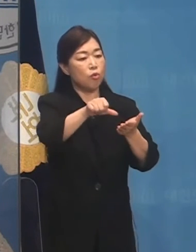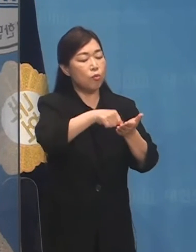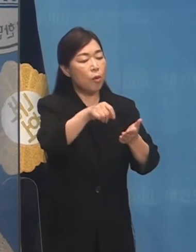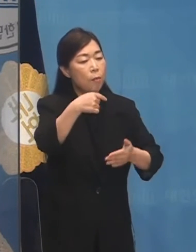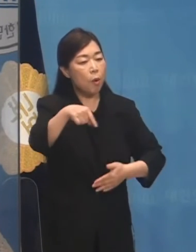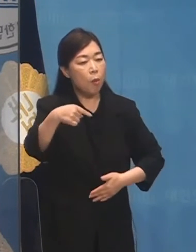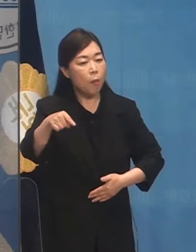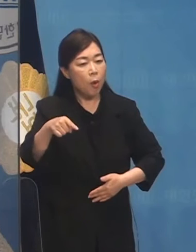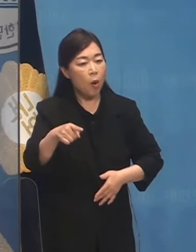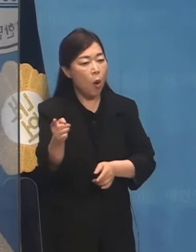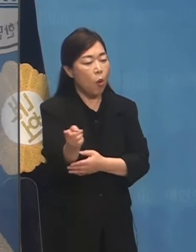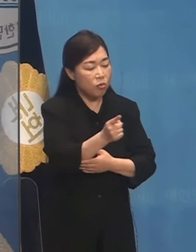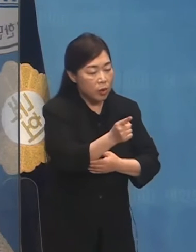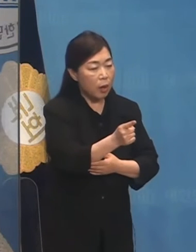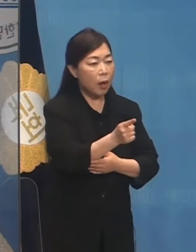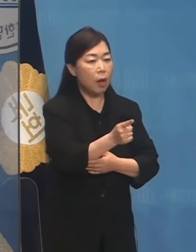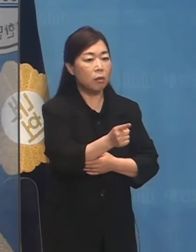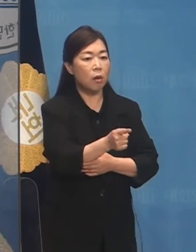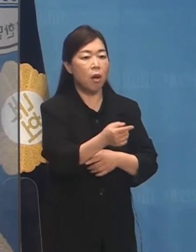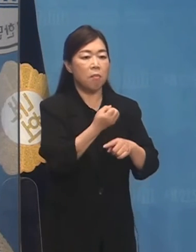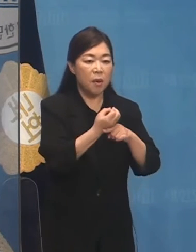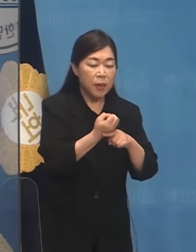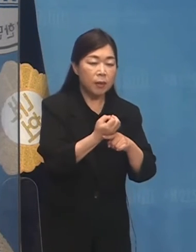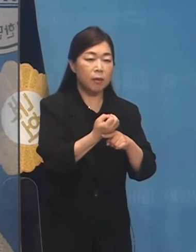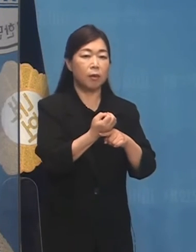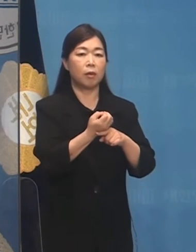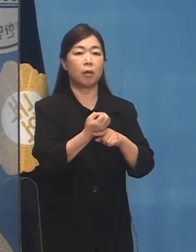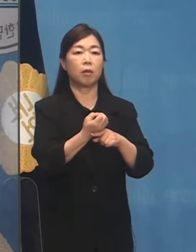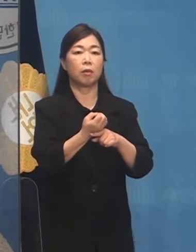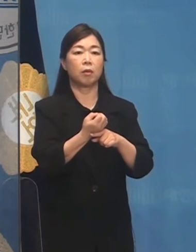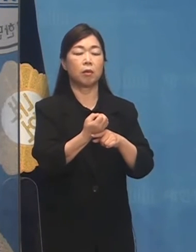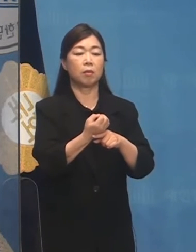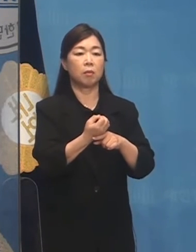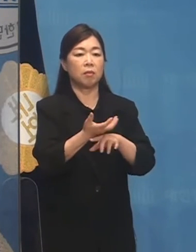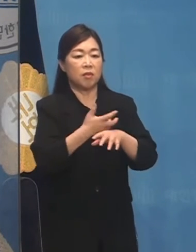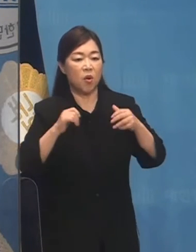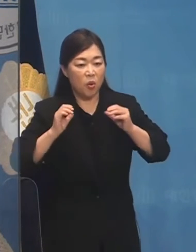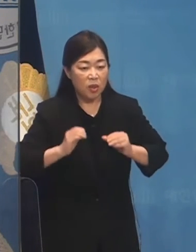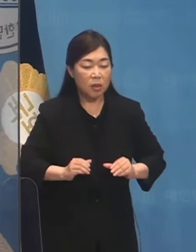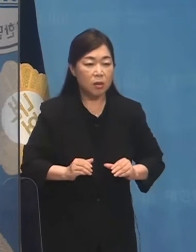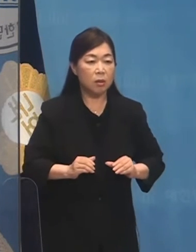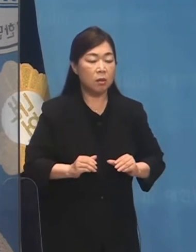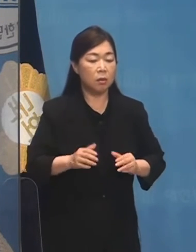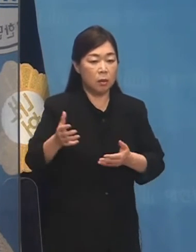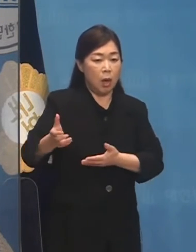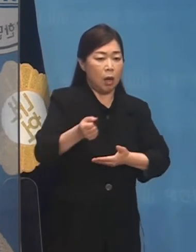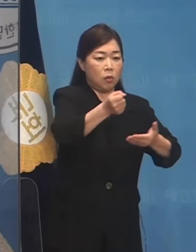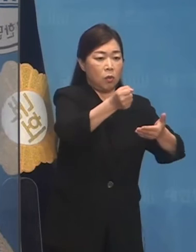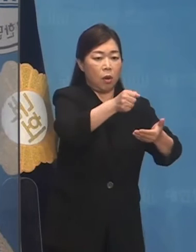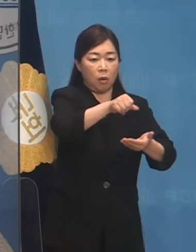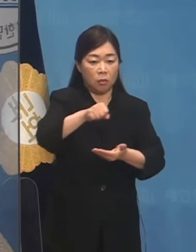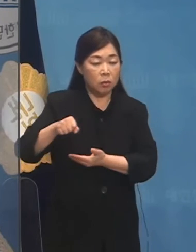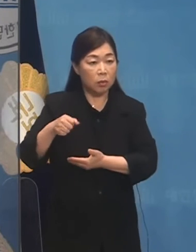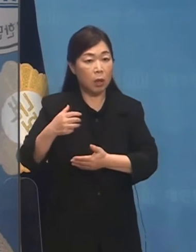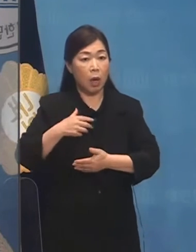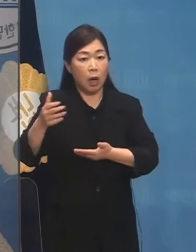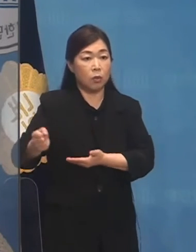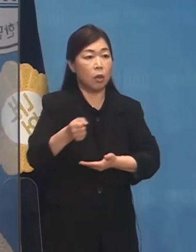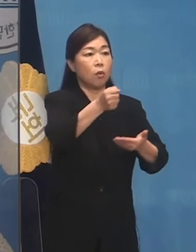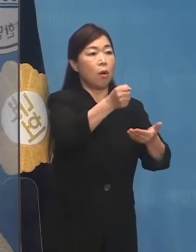물품이 골프채, 귀금속, 밍크코트 이런 것들을 들고 나가고 들고